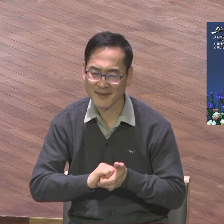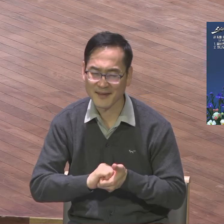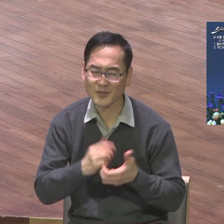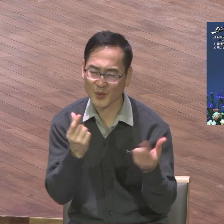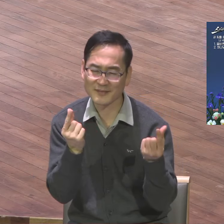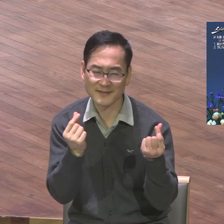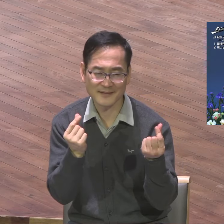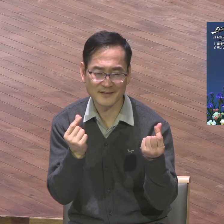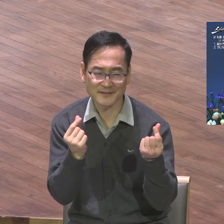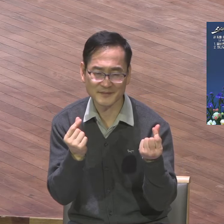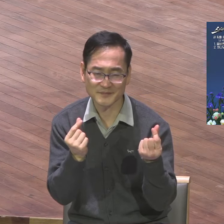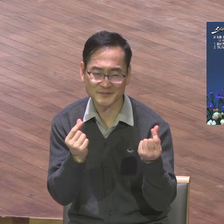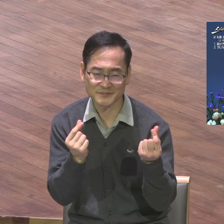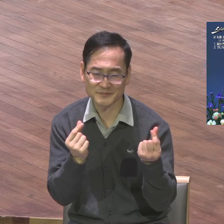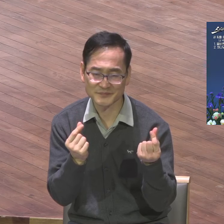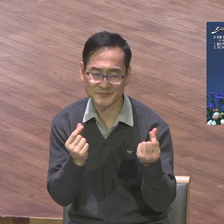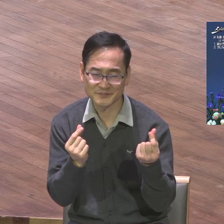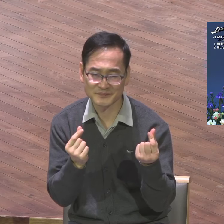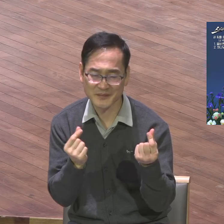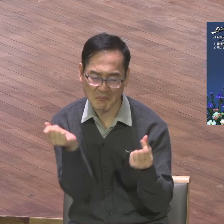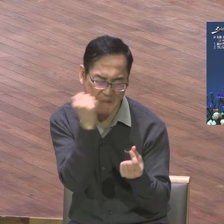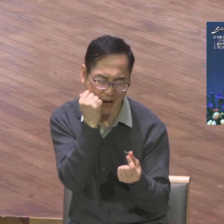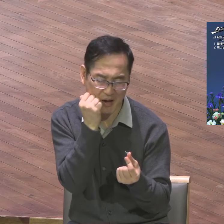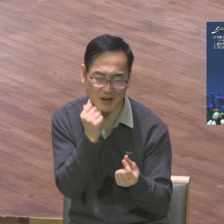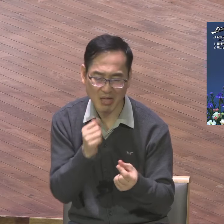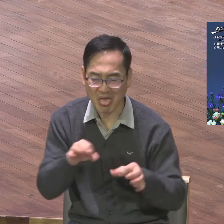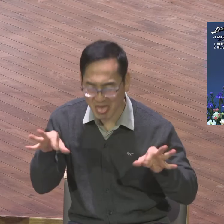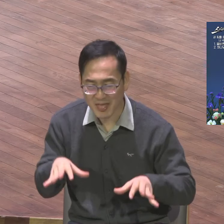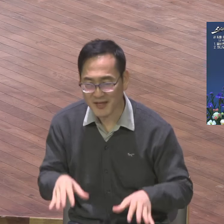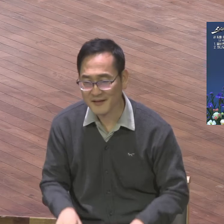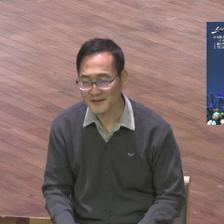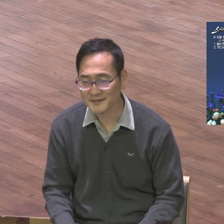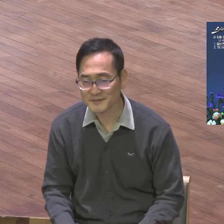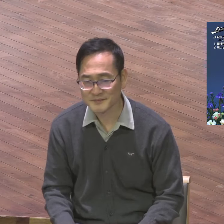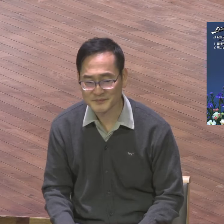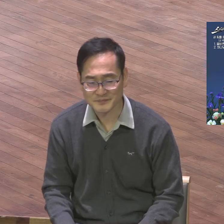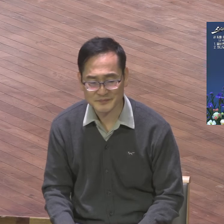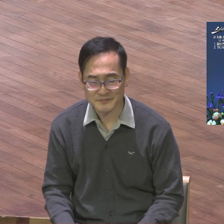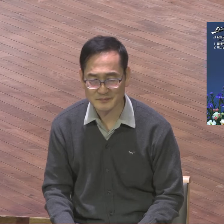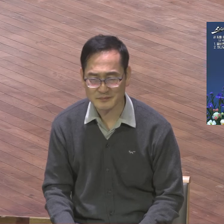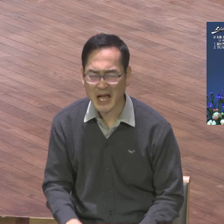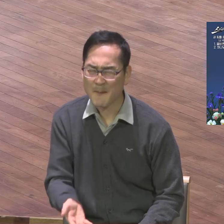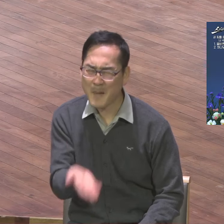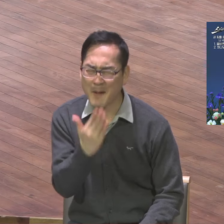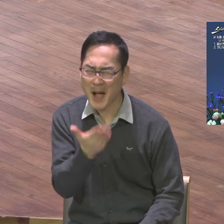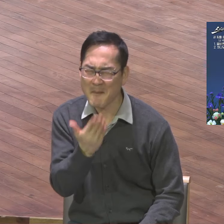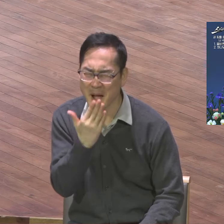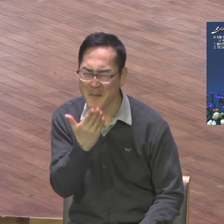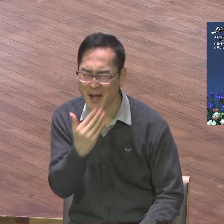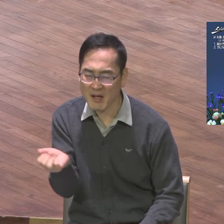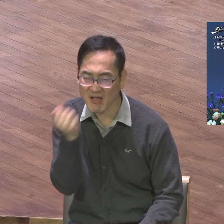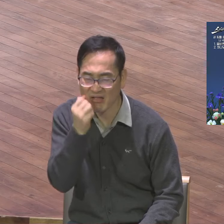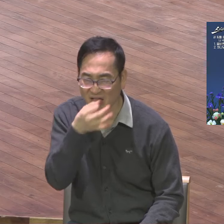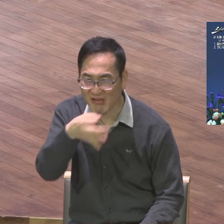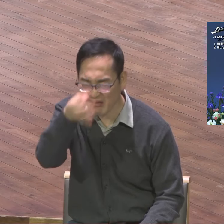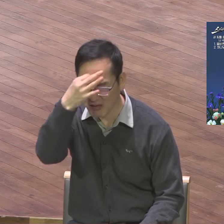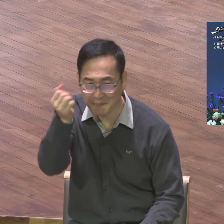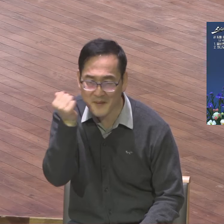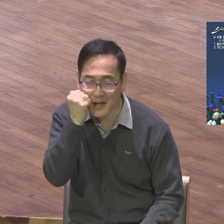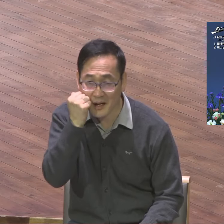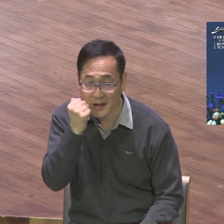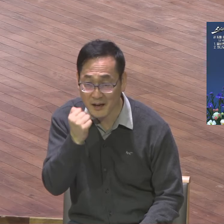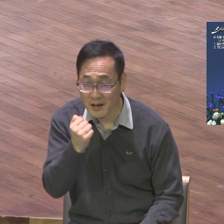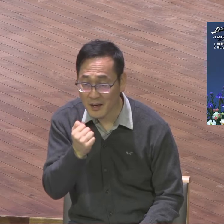끝나지요. 멀리 못 갑니다. 얼마 못 갑니다. 자기 한계로 끝나지요. 우리는